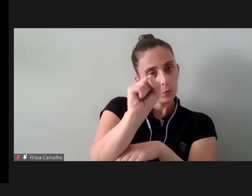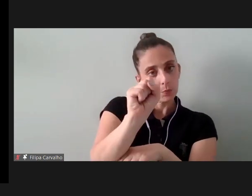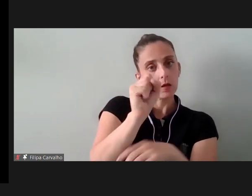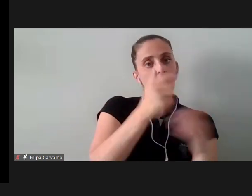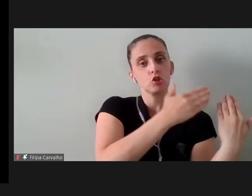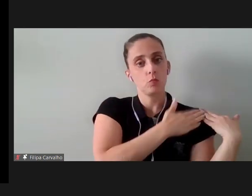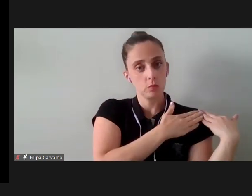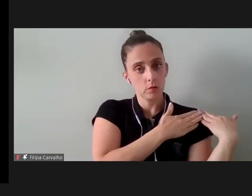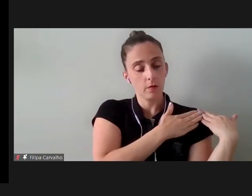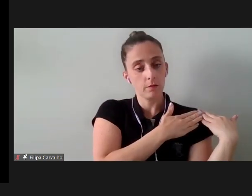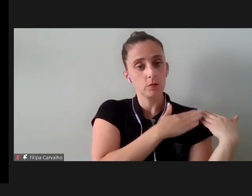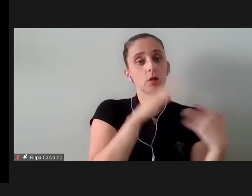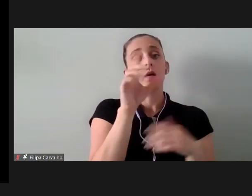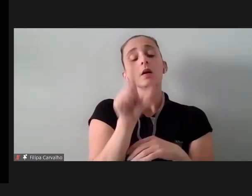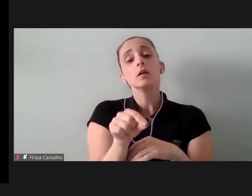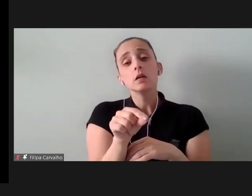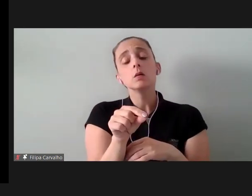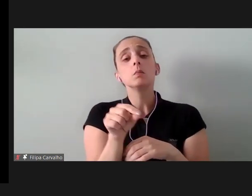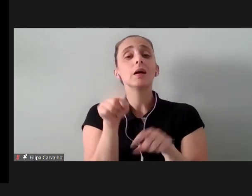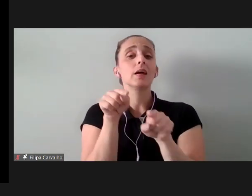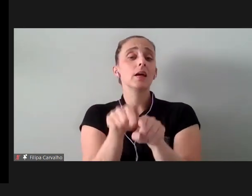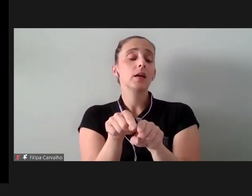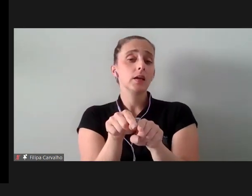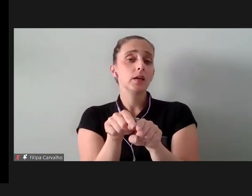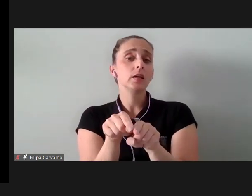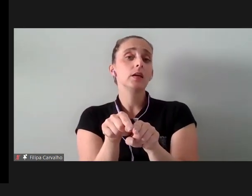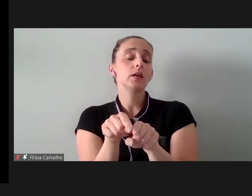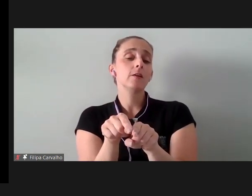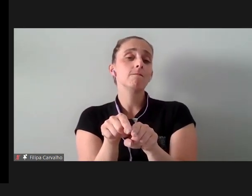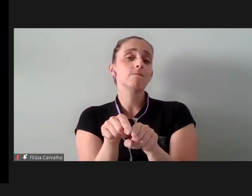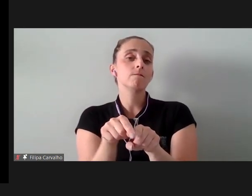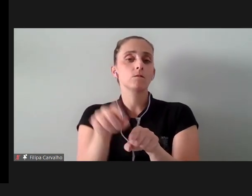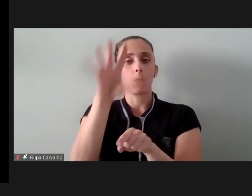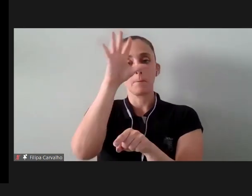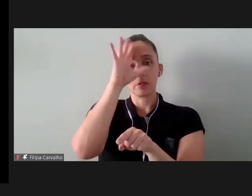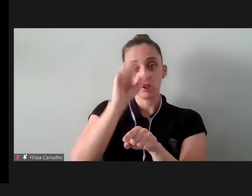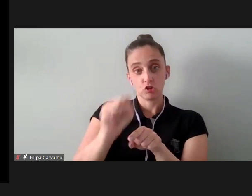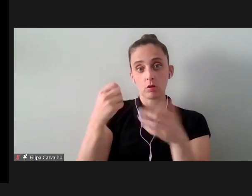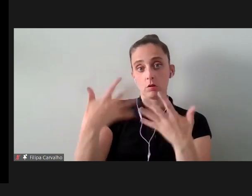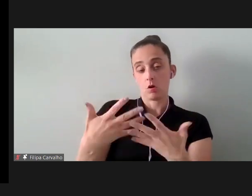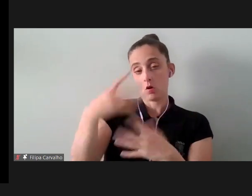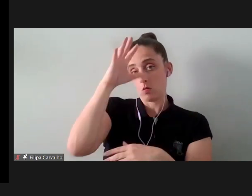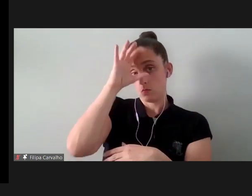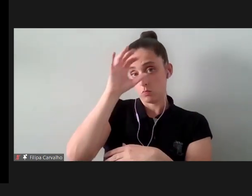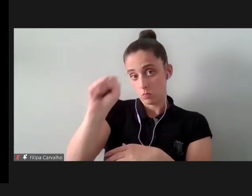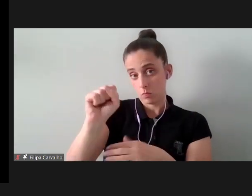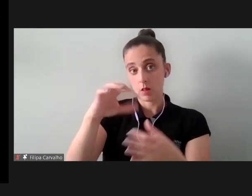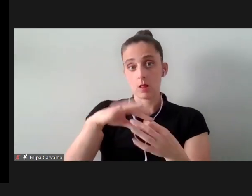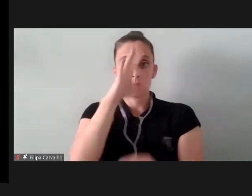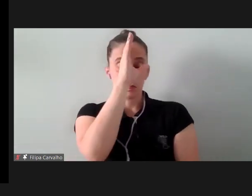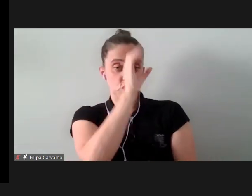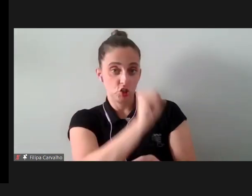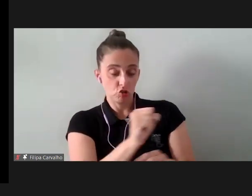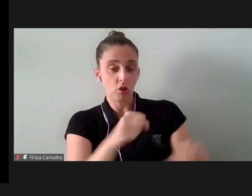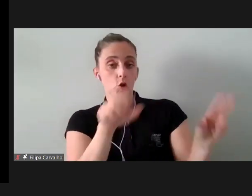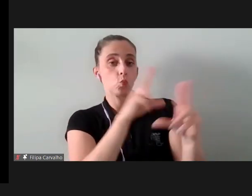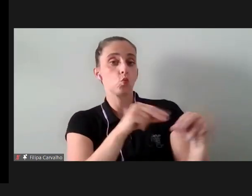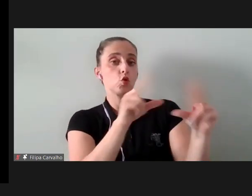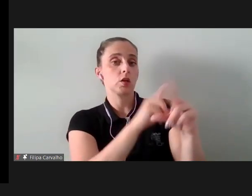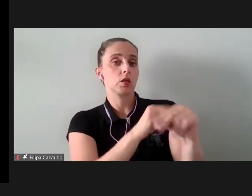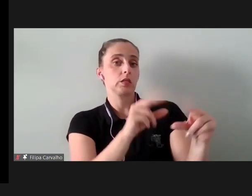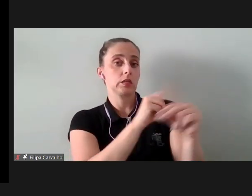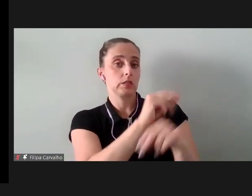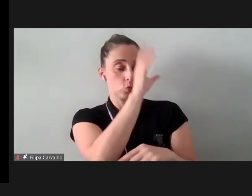novo regime, o Ministério, o atual governo, através do Ministério da Modernização do Estado e